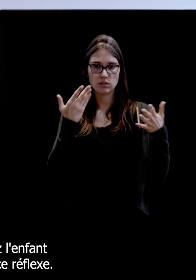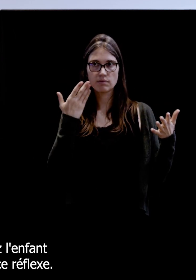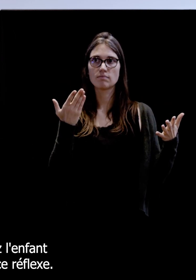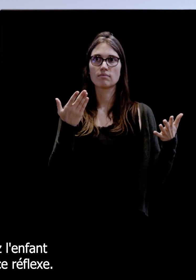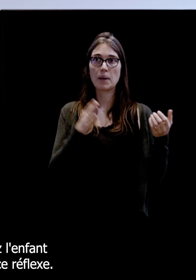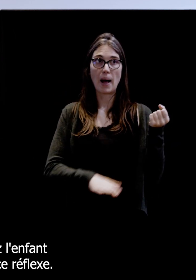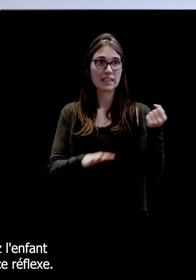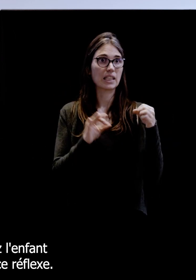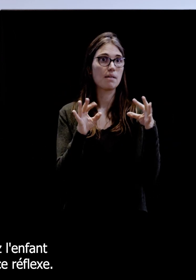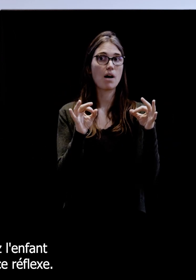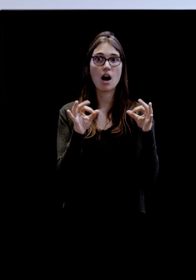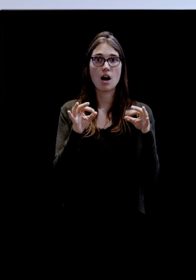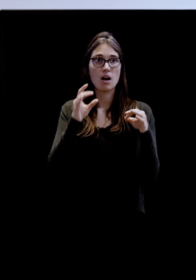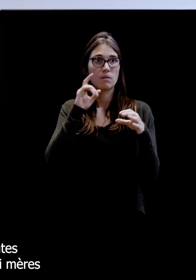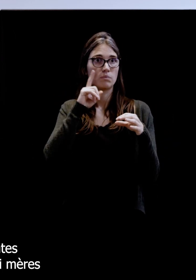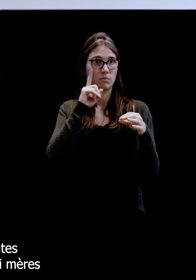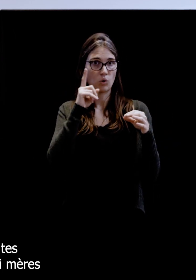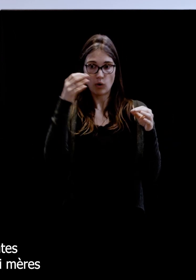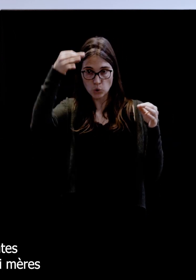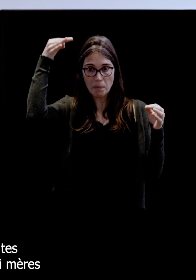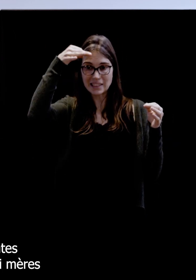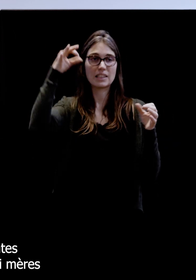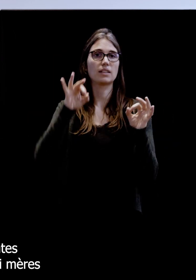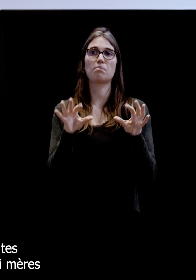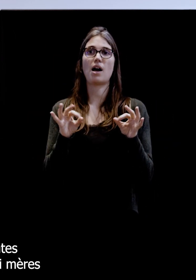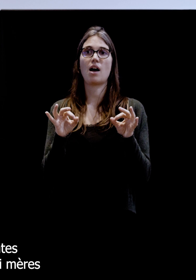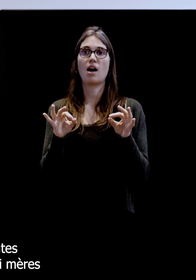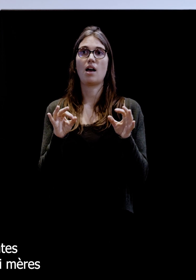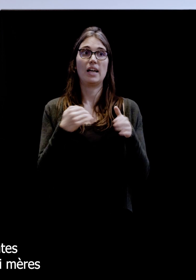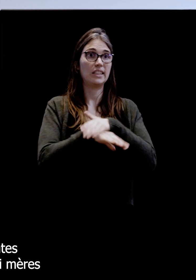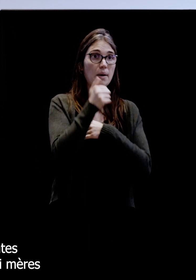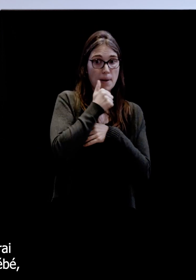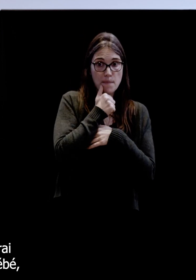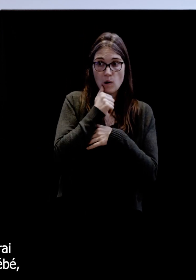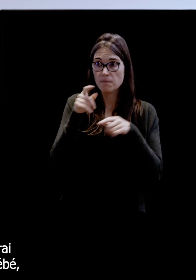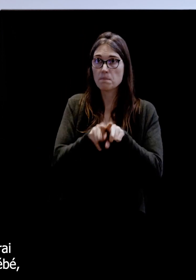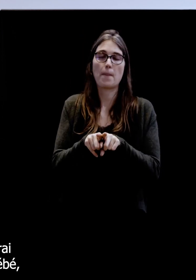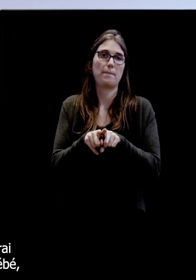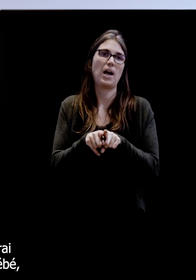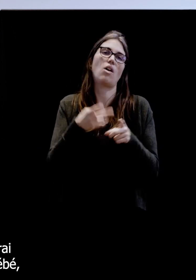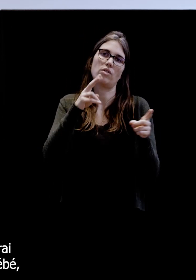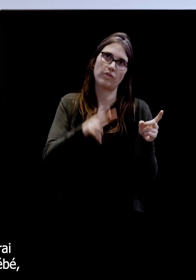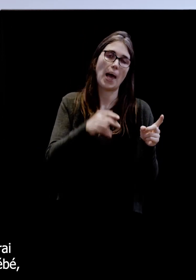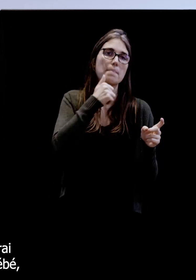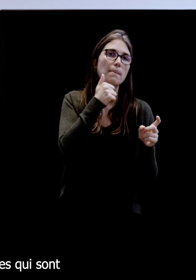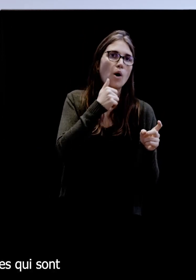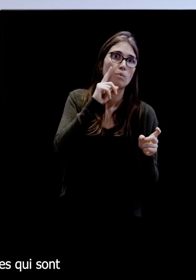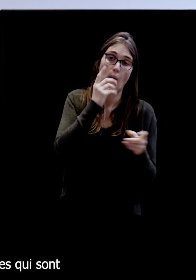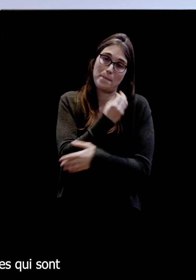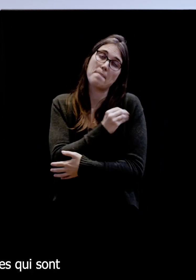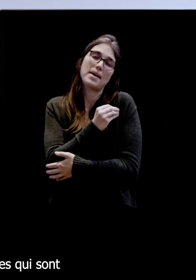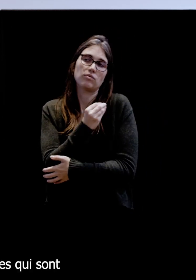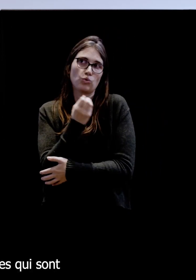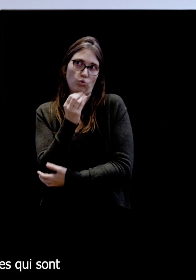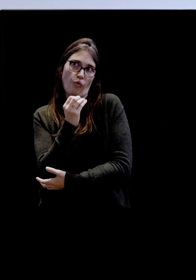chez l'enfant parce qu'il n'y avait pas ce réflexe, et elles sont absentes chez les mères. Je veux dire mères parce que c'est vrai que pour le côté bébé, c'est quand même